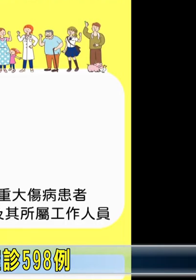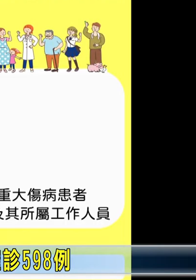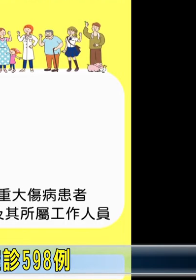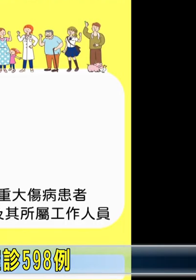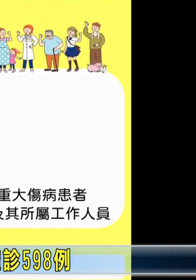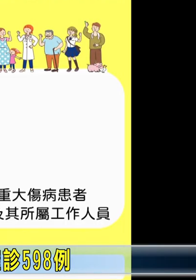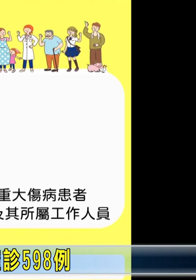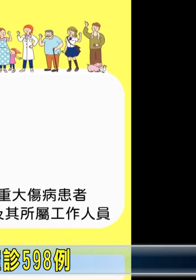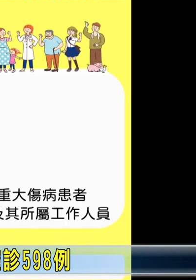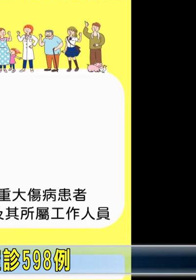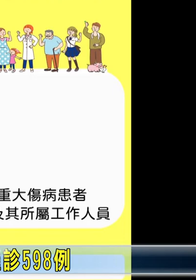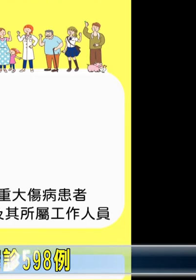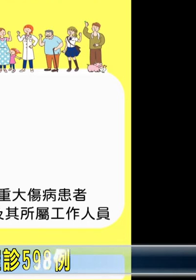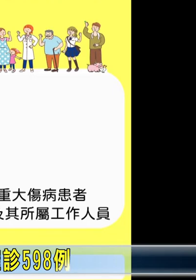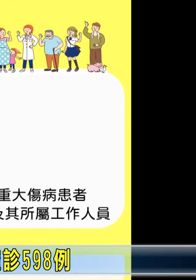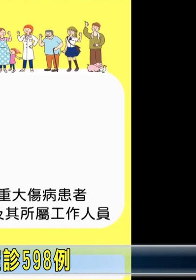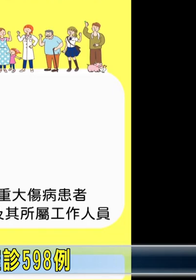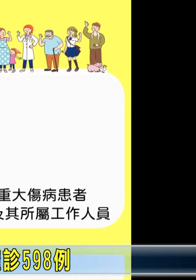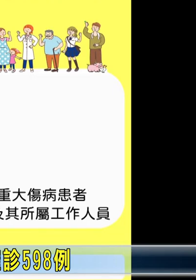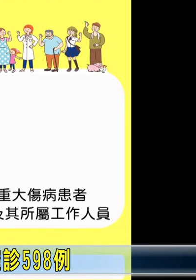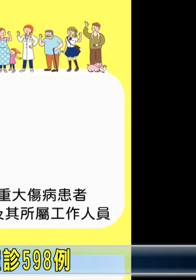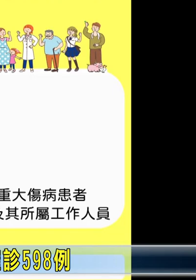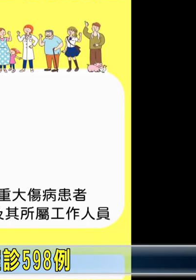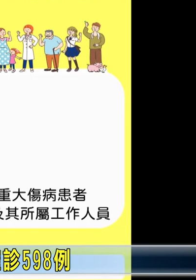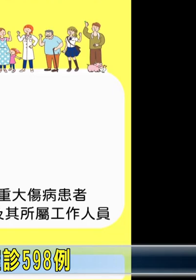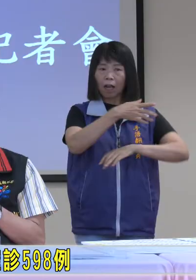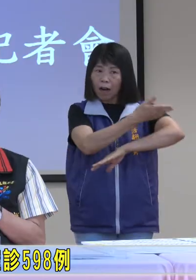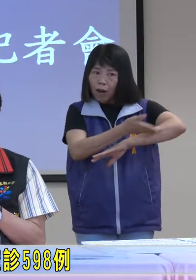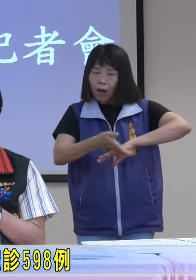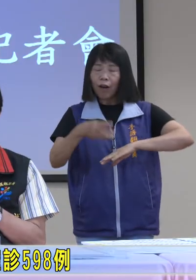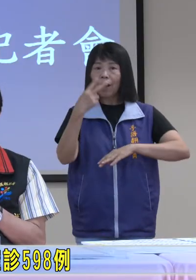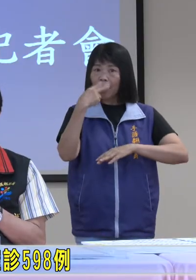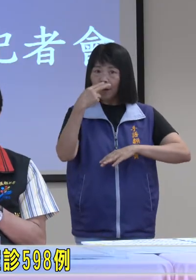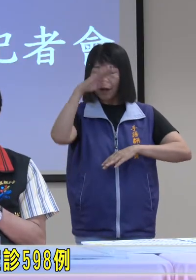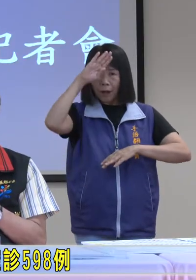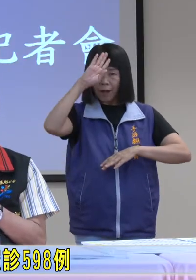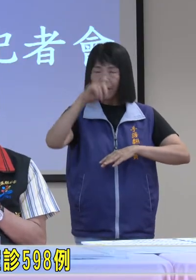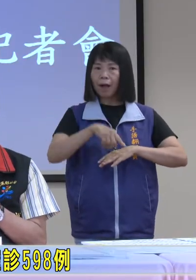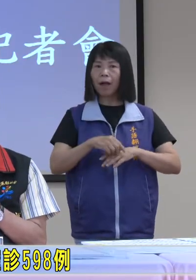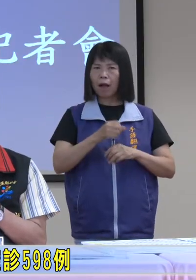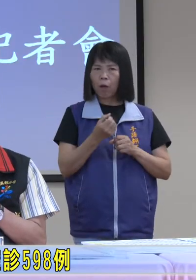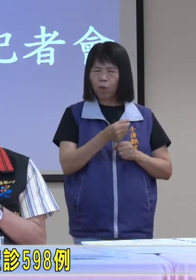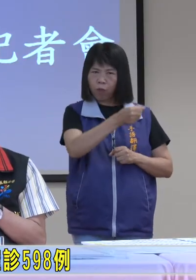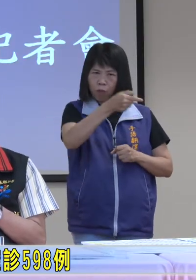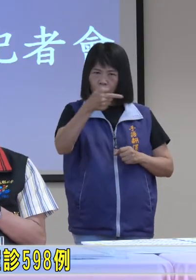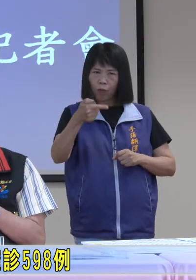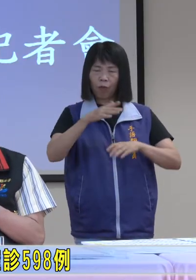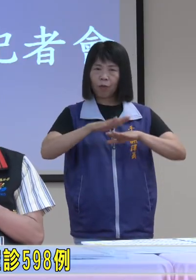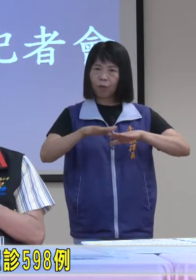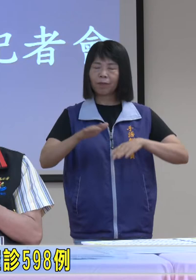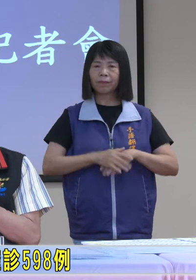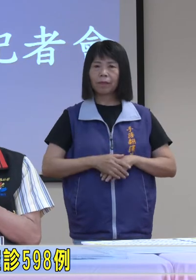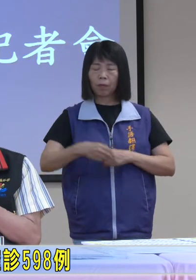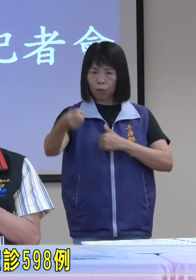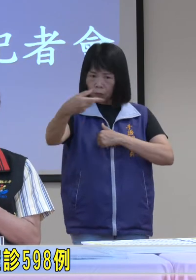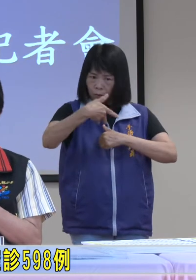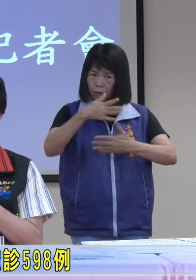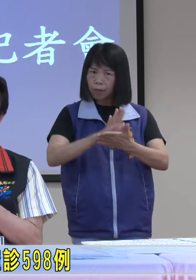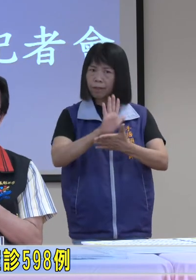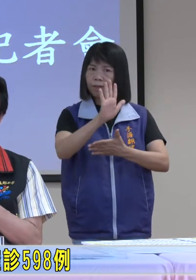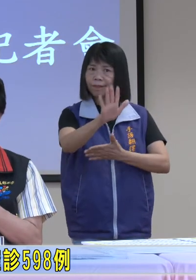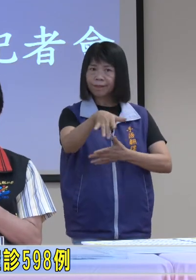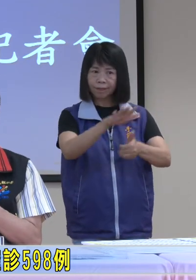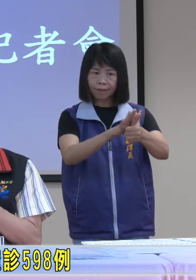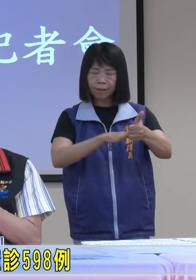冬天的时候就是流感病毒它的流行的季节，而流感病毒感染之后，它所造成